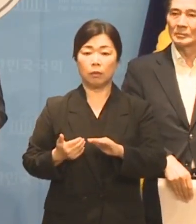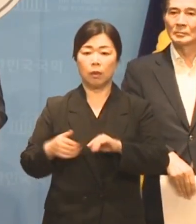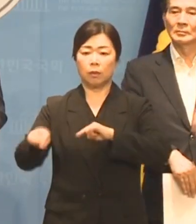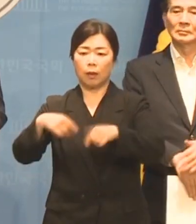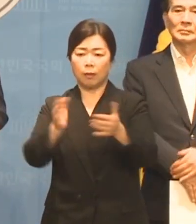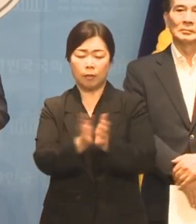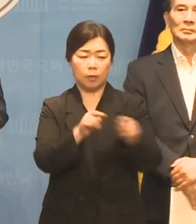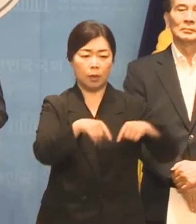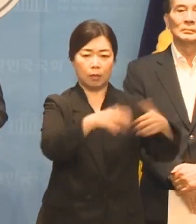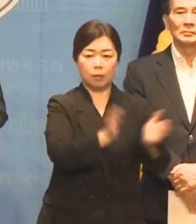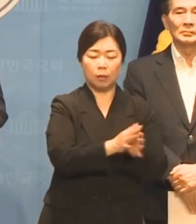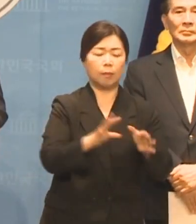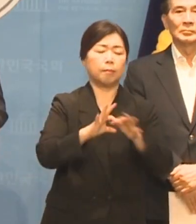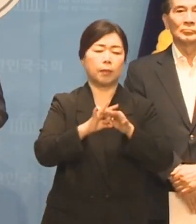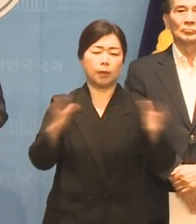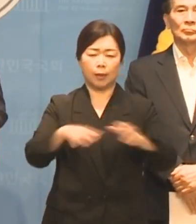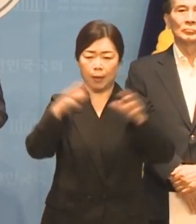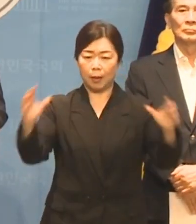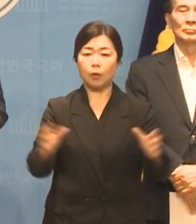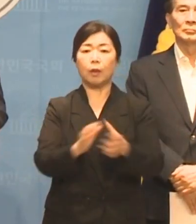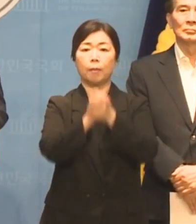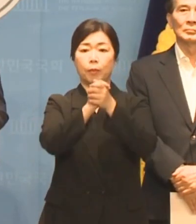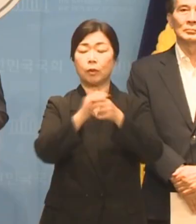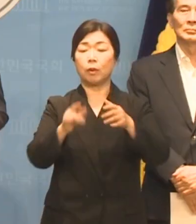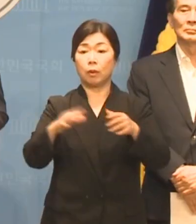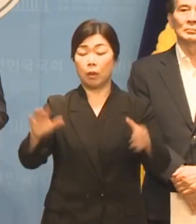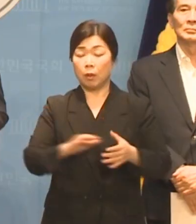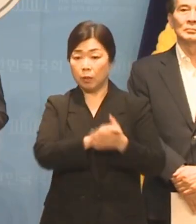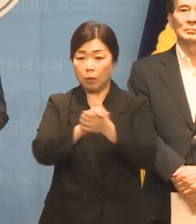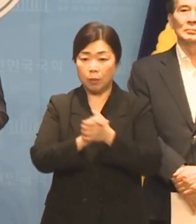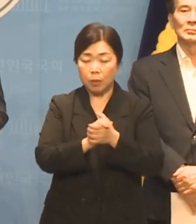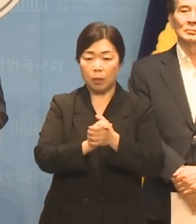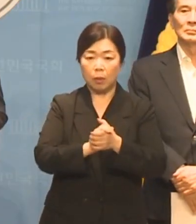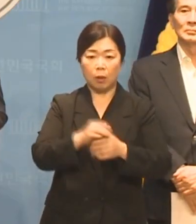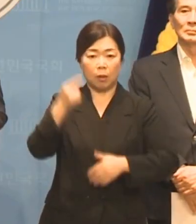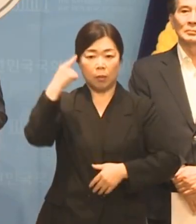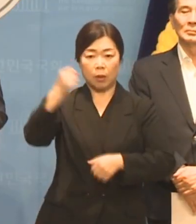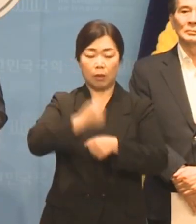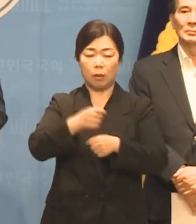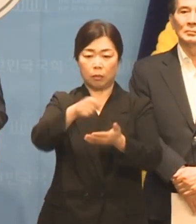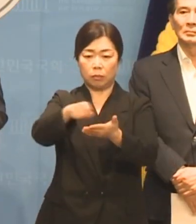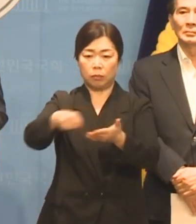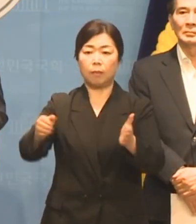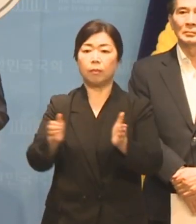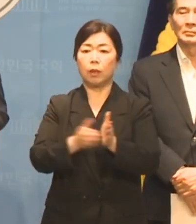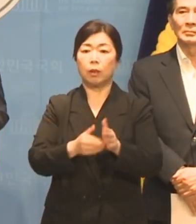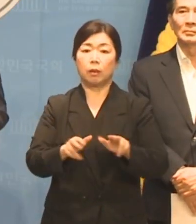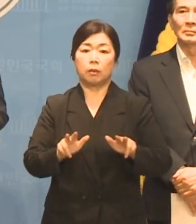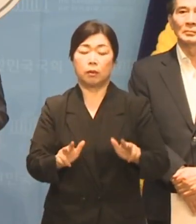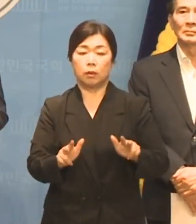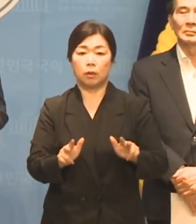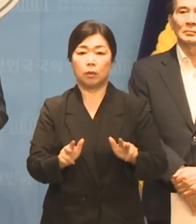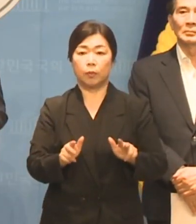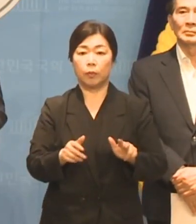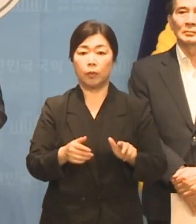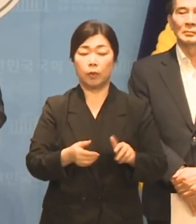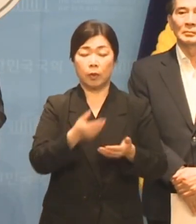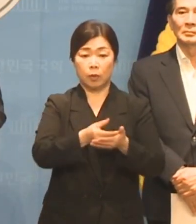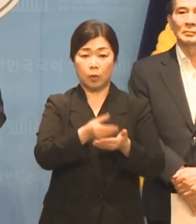초당적으로 여러 당 의원들께서 발의안에 서명해 주셔서 방금 의안과에